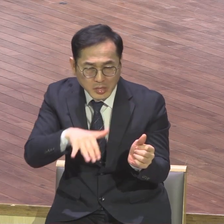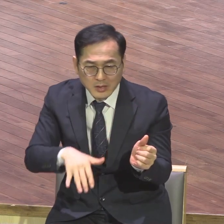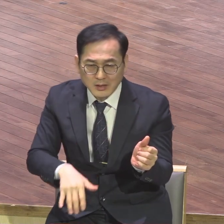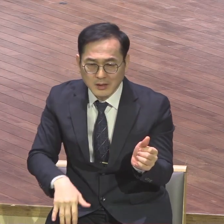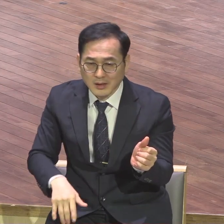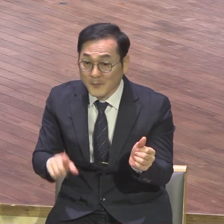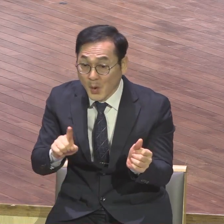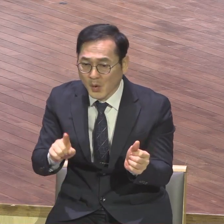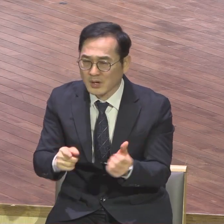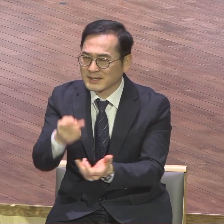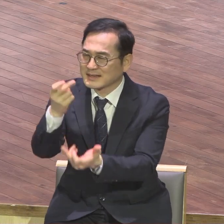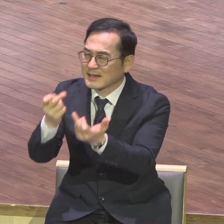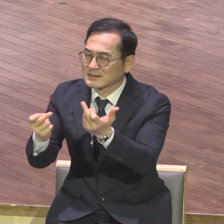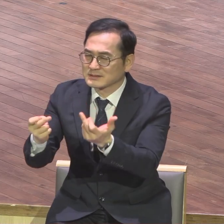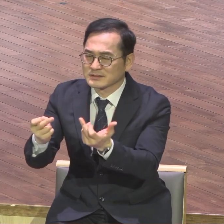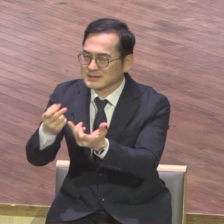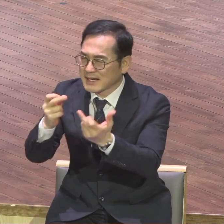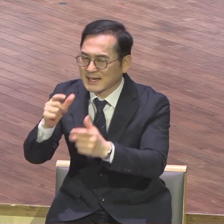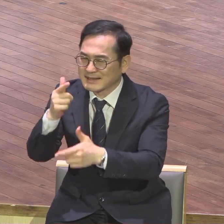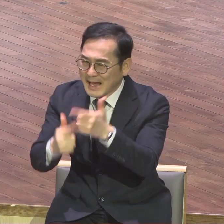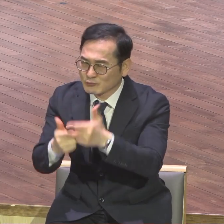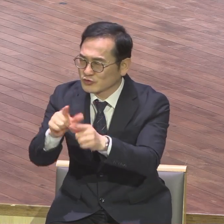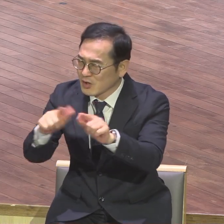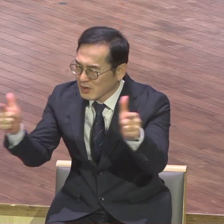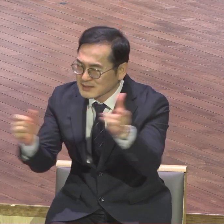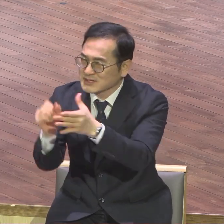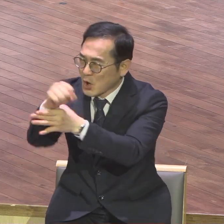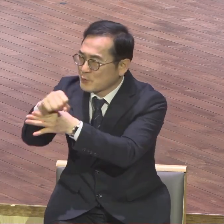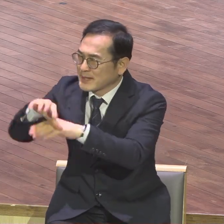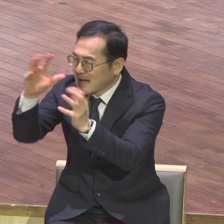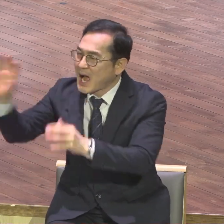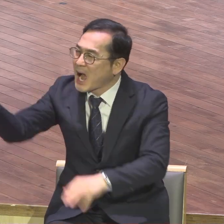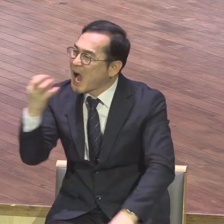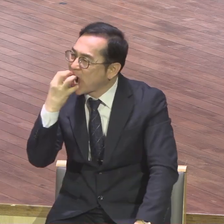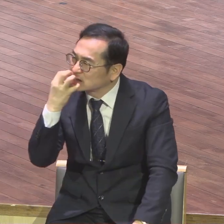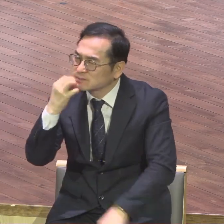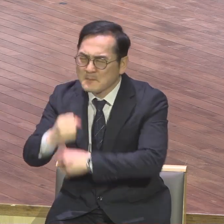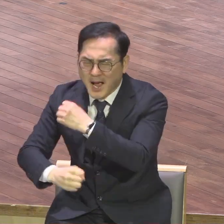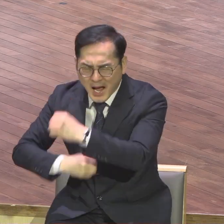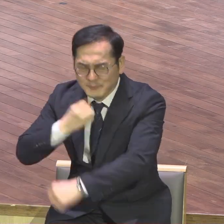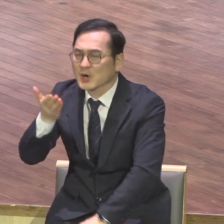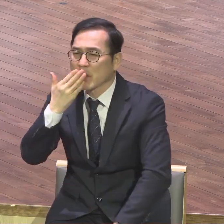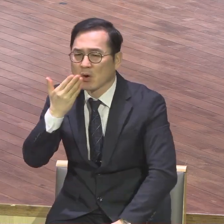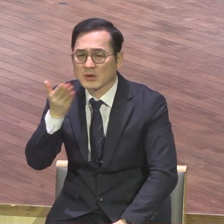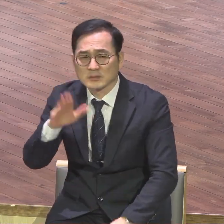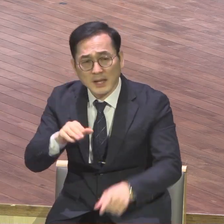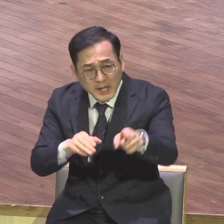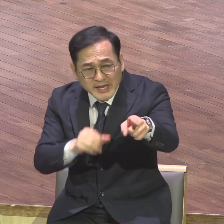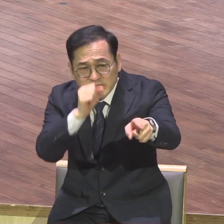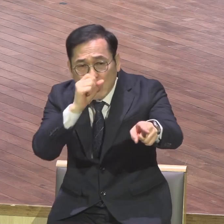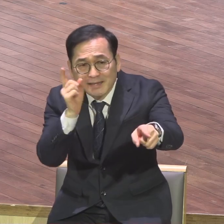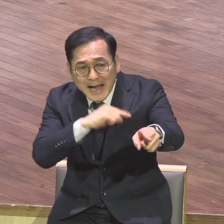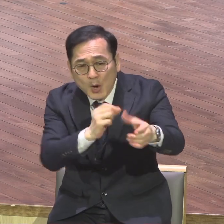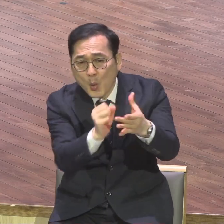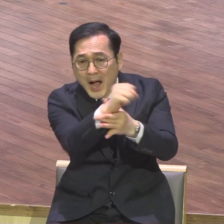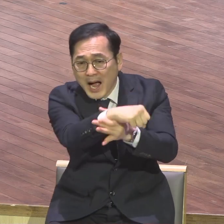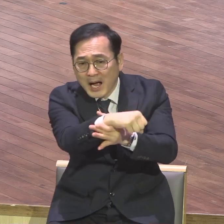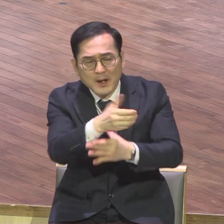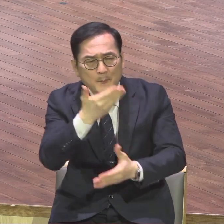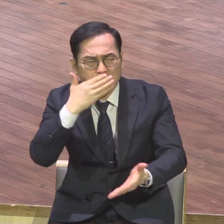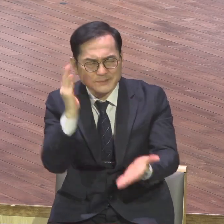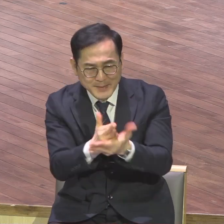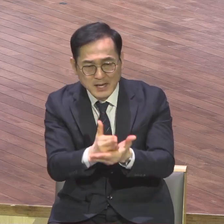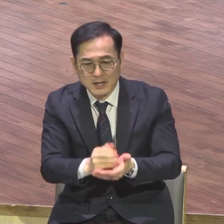동산 각종 나무의 열매는 너가 임의로 먹되 선악을 알게 하는 나무 열매는 먹지 말라. 내가 먹는